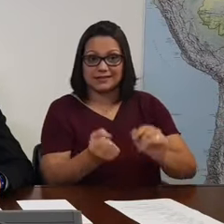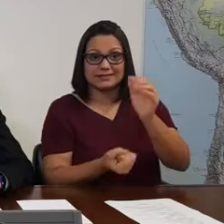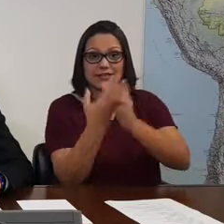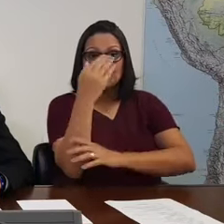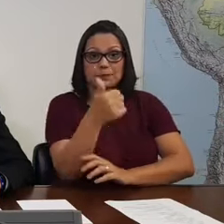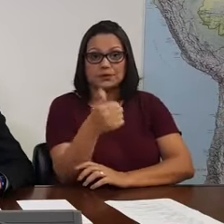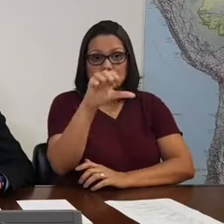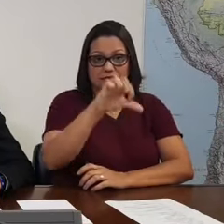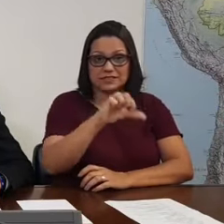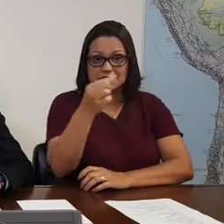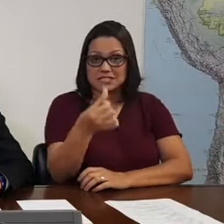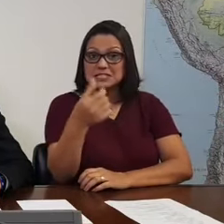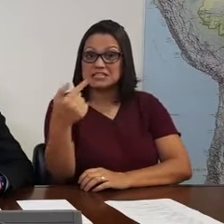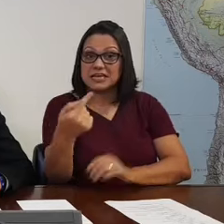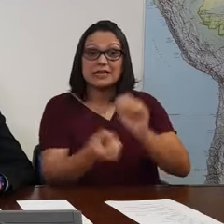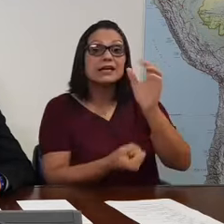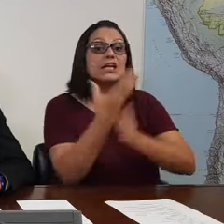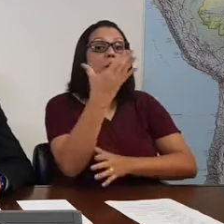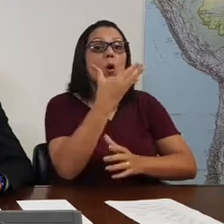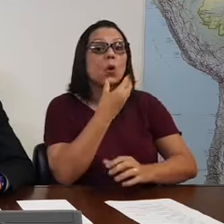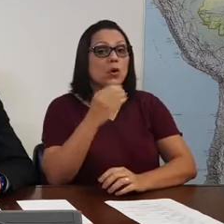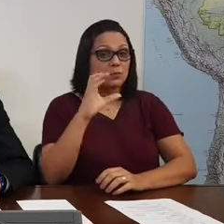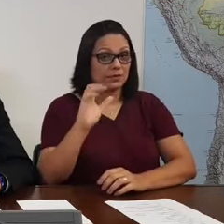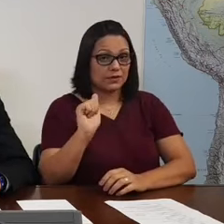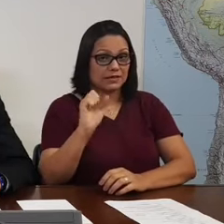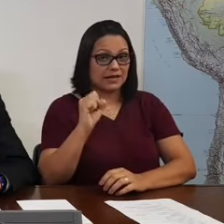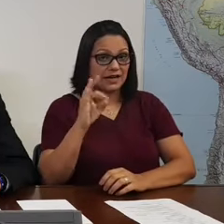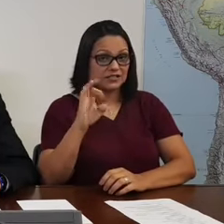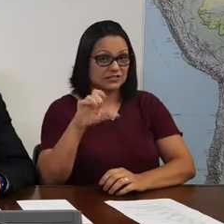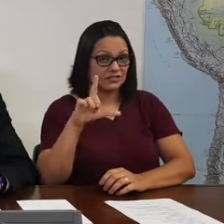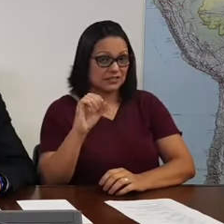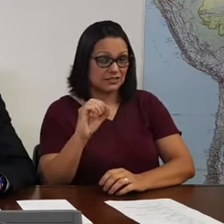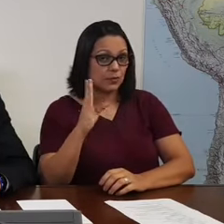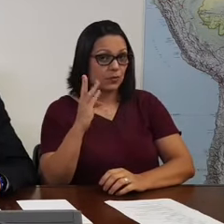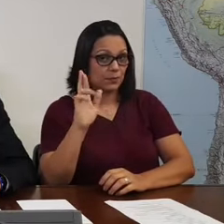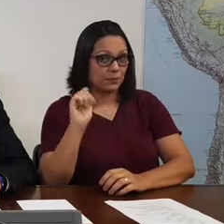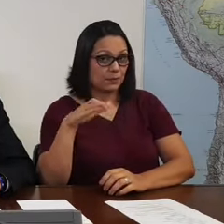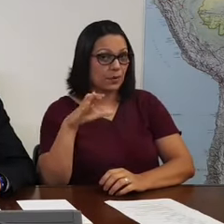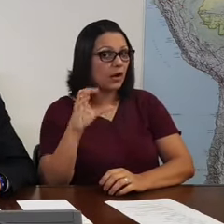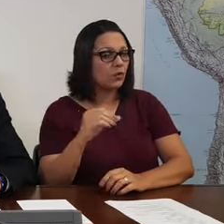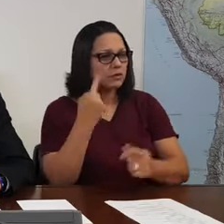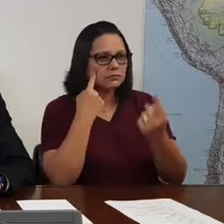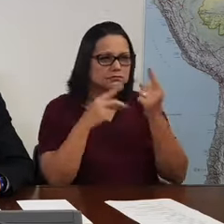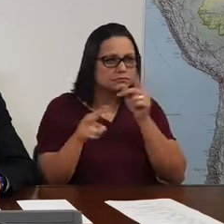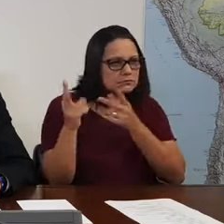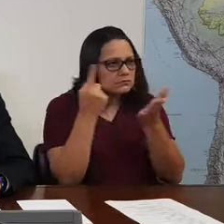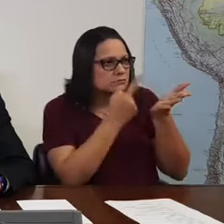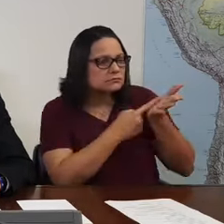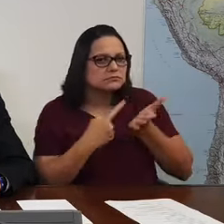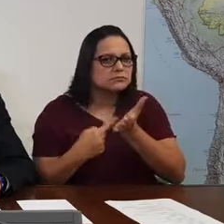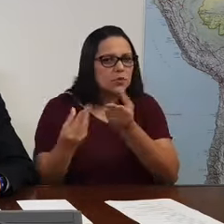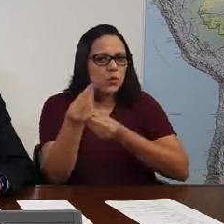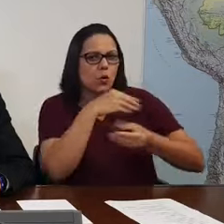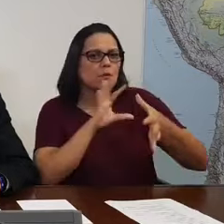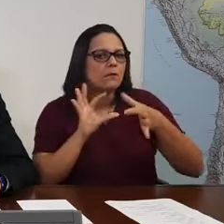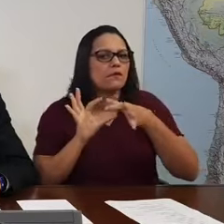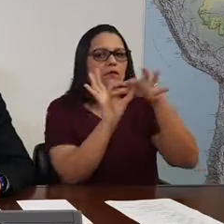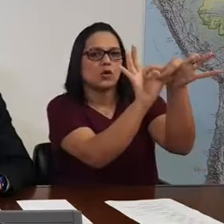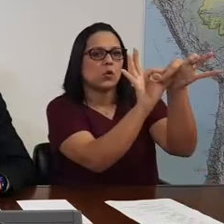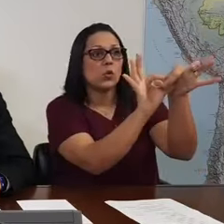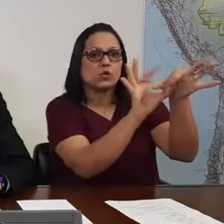governo Castelo Branco, Marechal Castelo Branco. Com a sua visão estratégica, dentro daquela política, né, integrar para